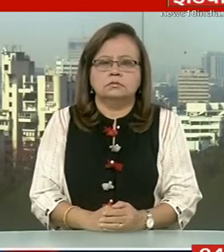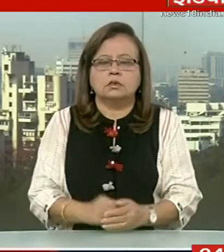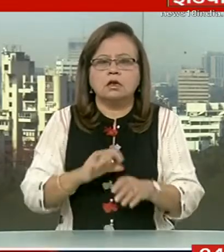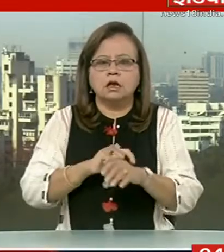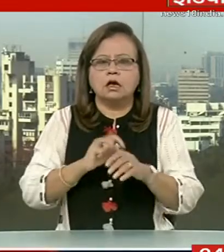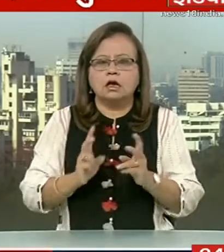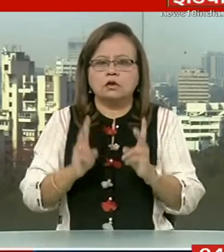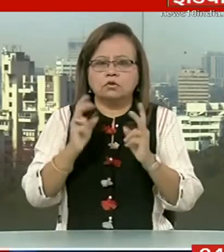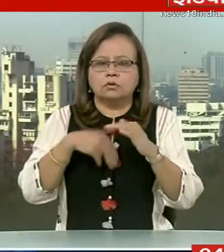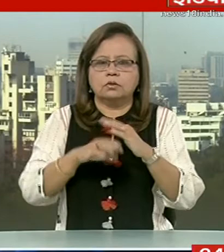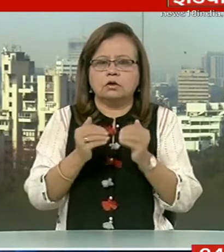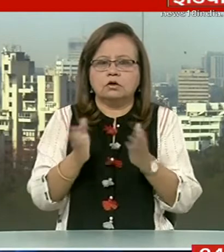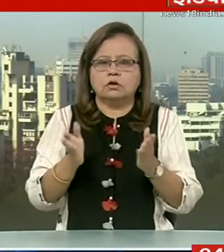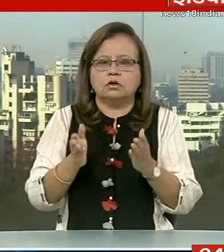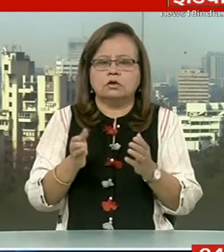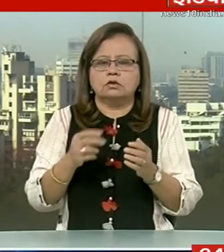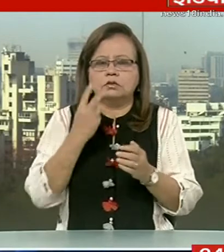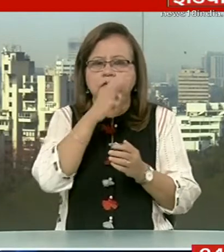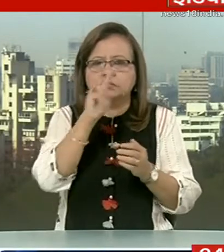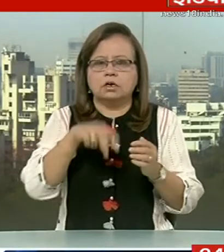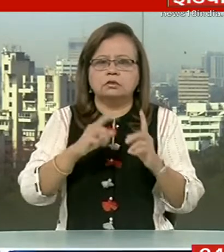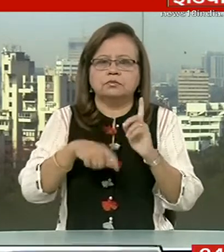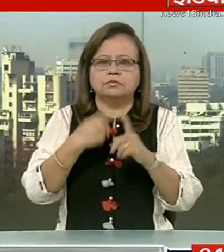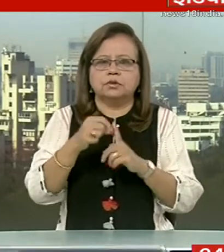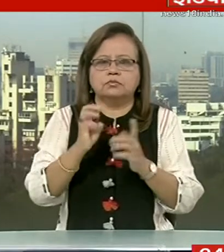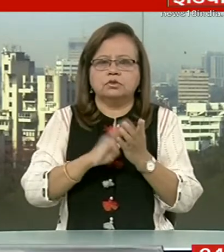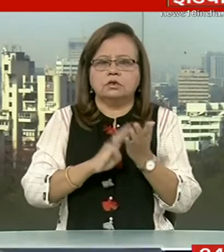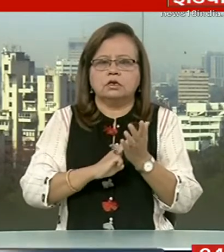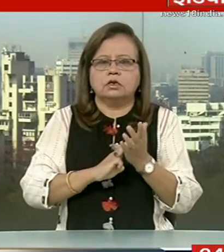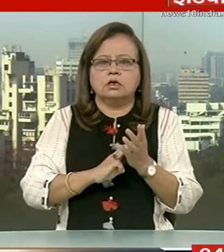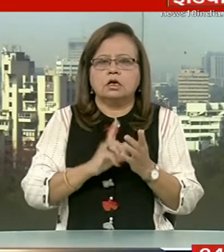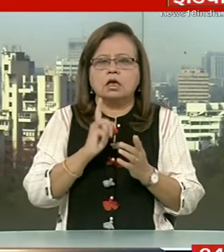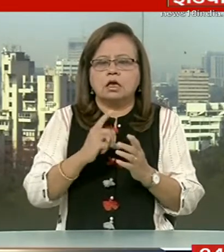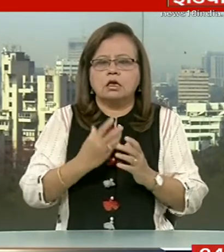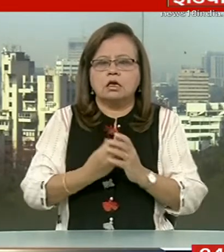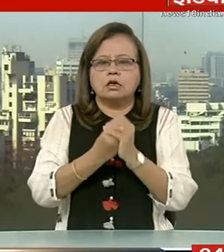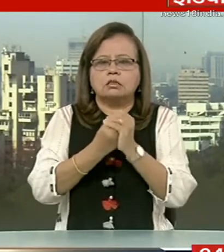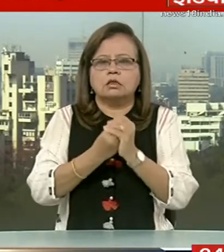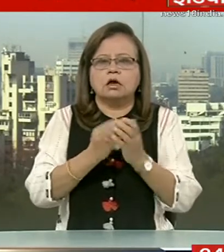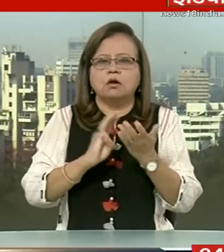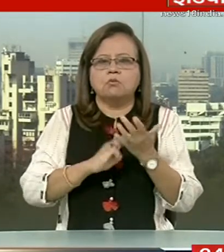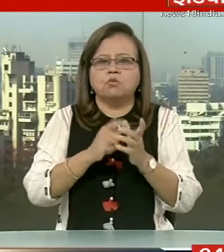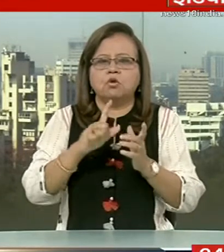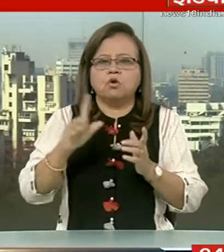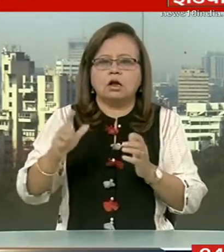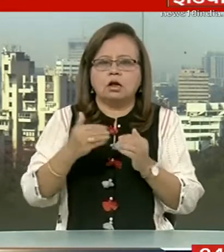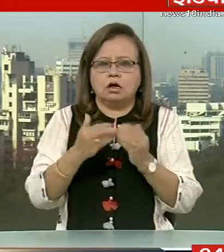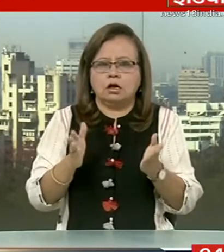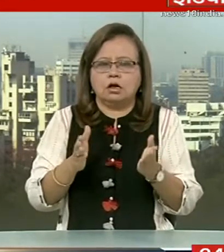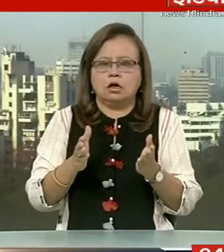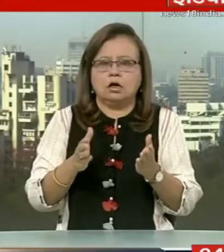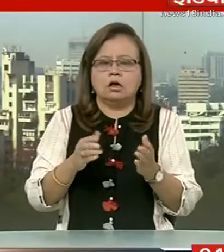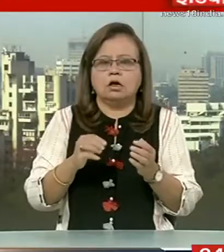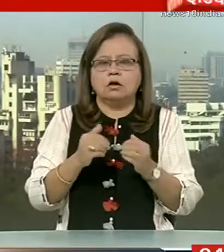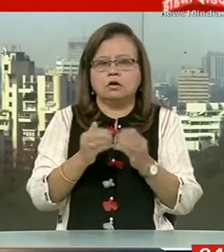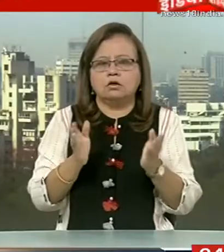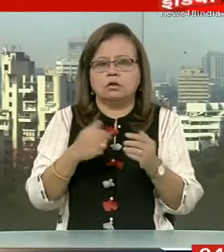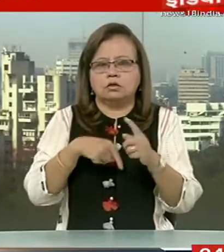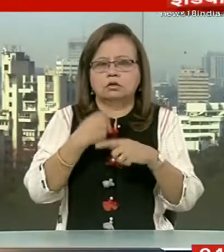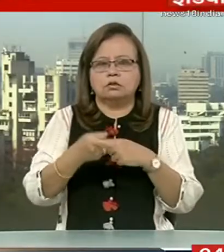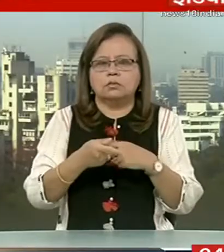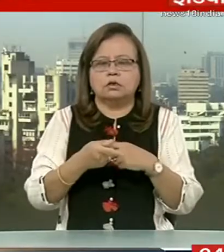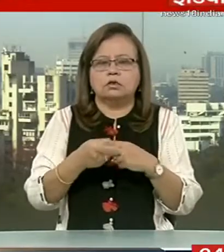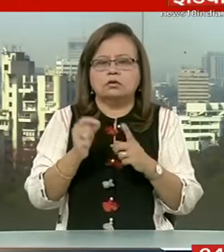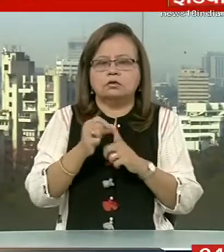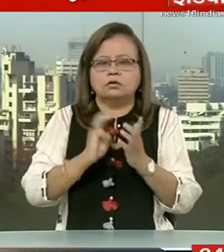का आरोप की बनने उद्घाटन और दौरे के बाद जब पीएम मोदी ने एकता मॉल का उद्धाटन किया एक बॉल का उद्घाटन करने के बाद